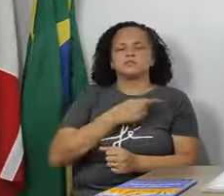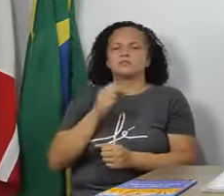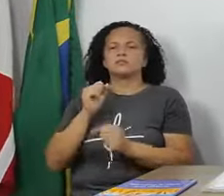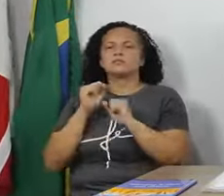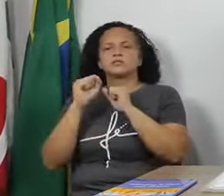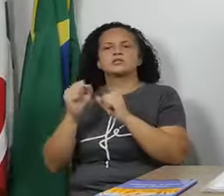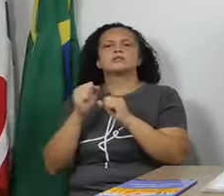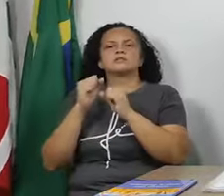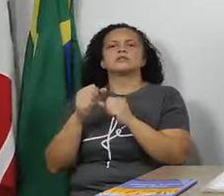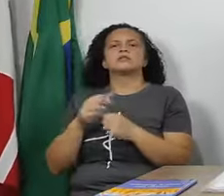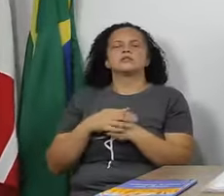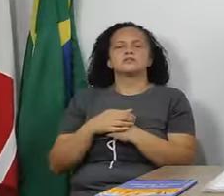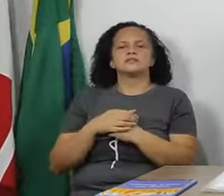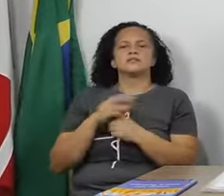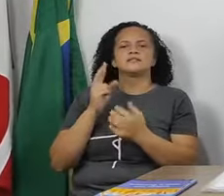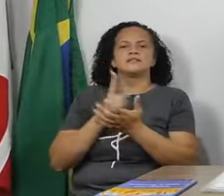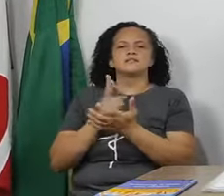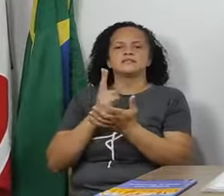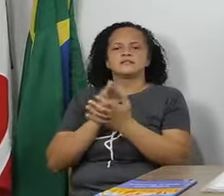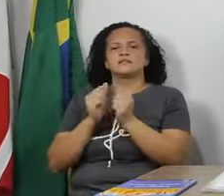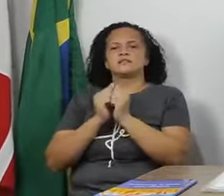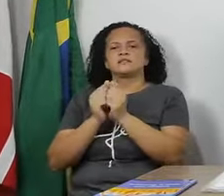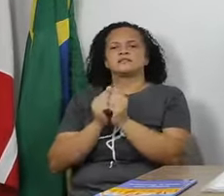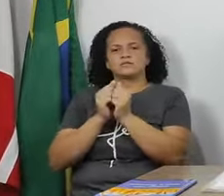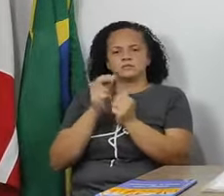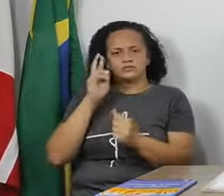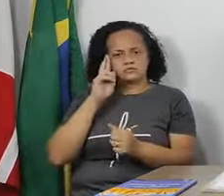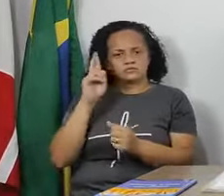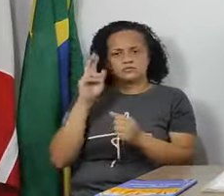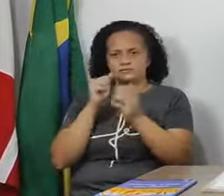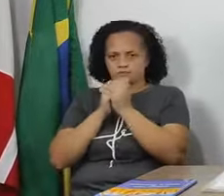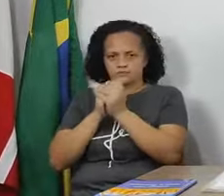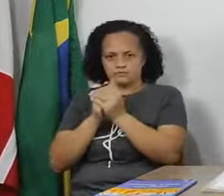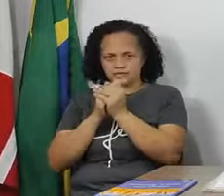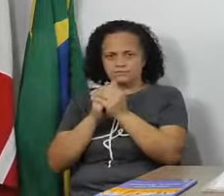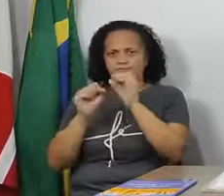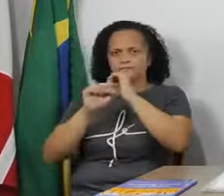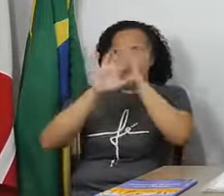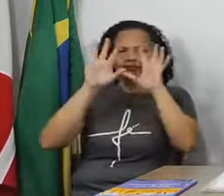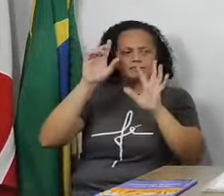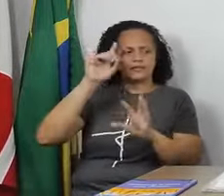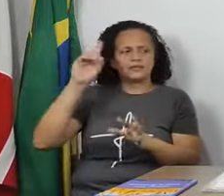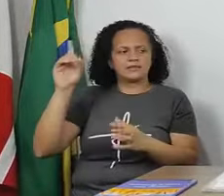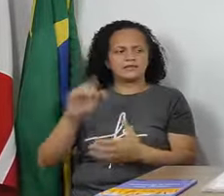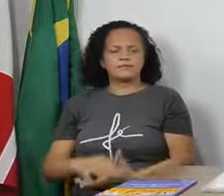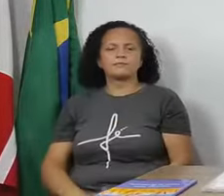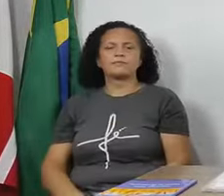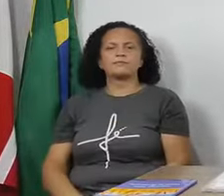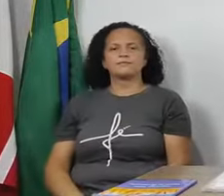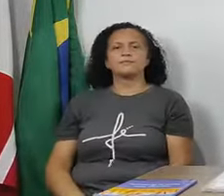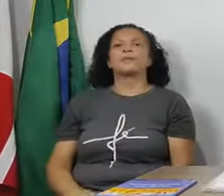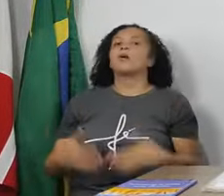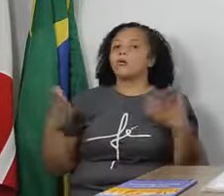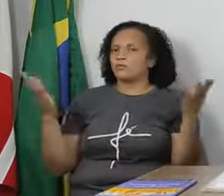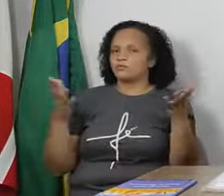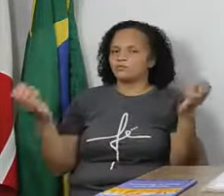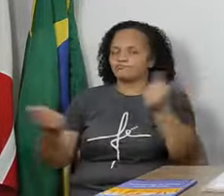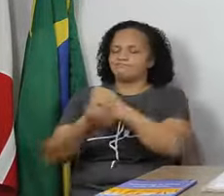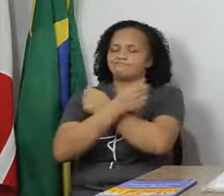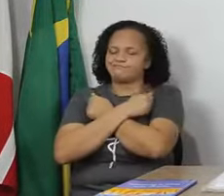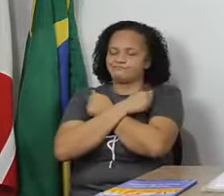e sugestões malignas. Amém? Glória a Deus. Eu quero aqui mandar um grande abraço